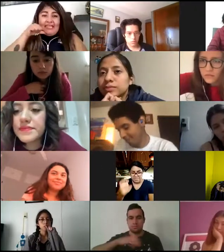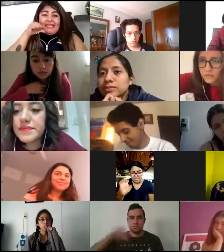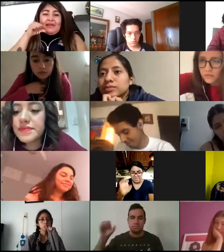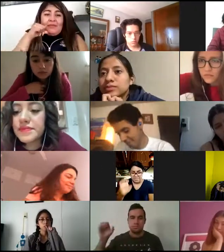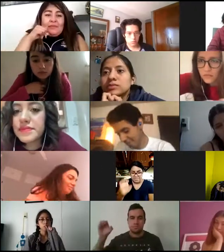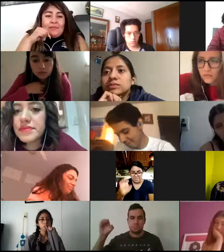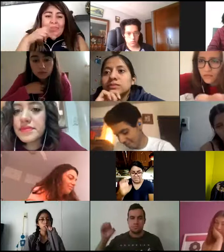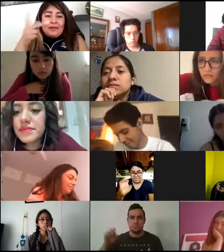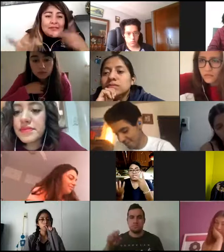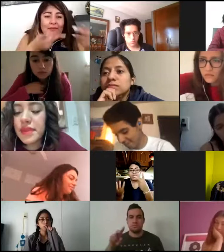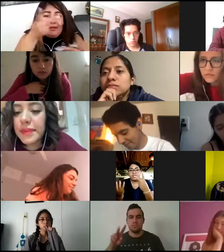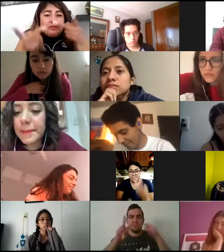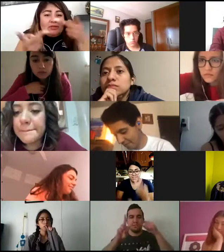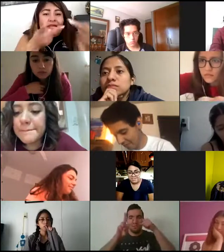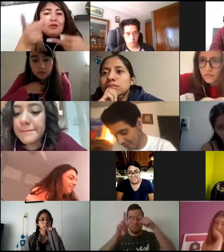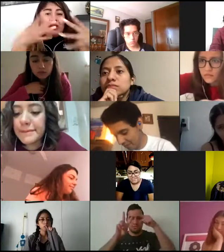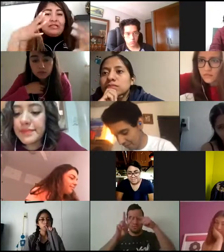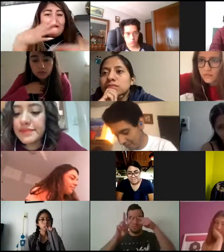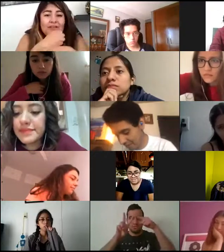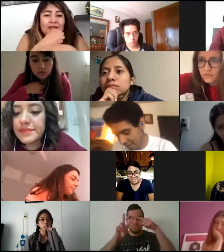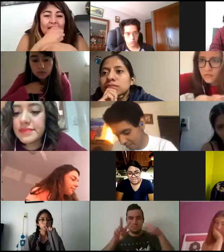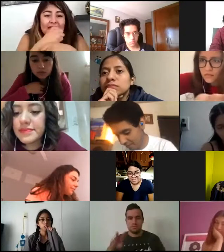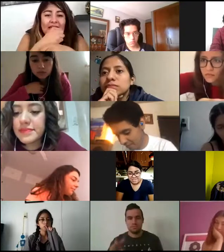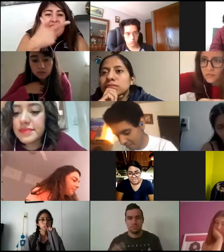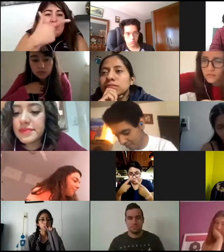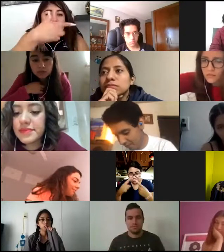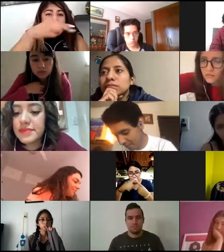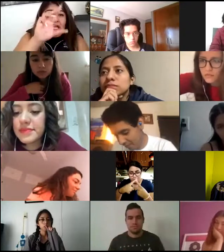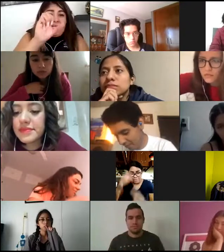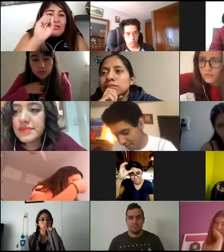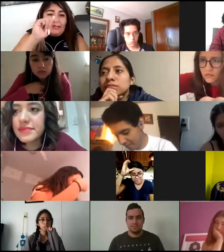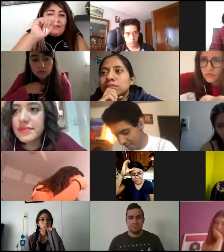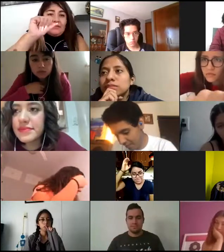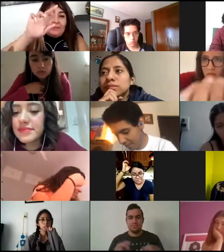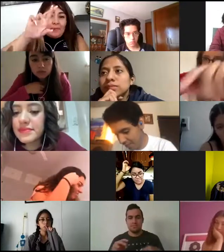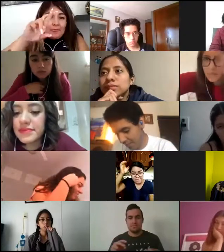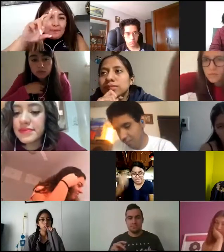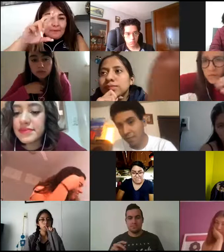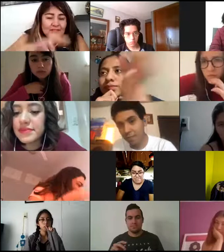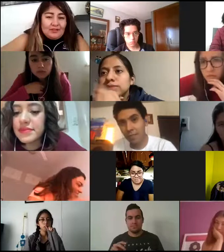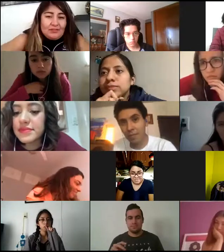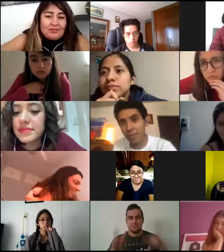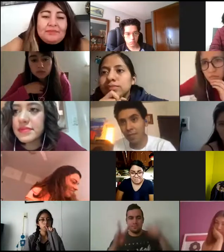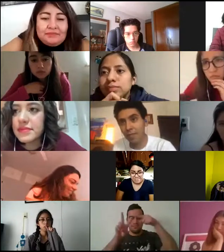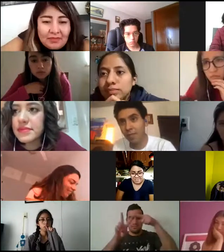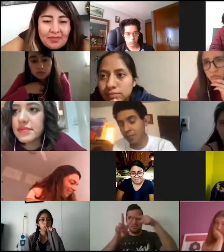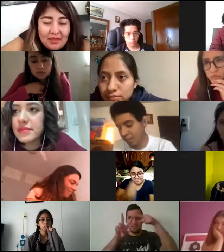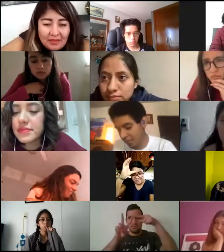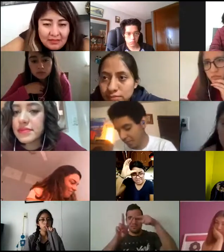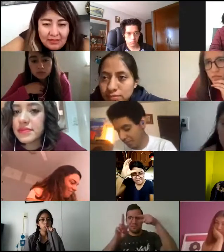Ali, están preguntando cuál es la firma de Gustav. Es que no me ve.